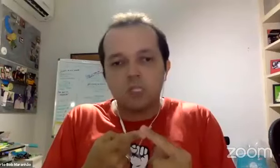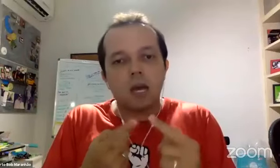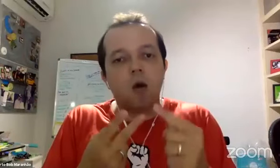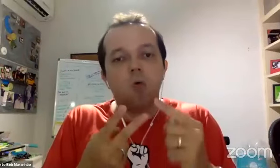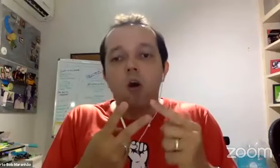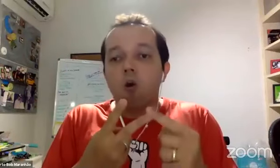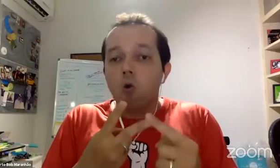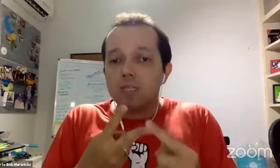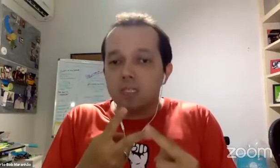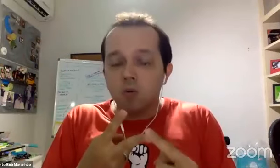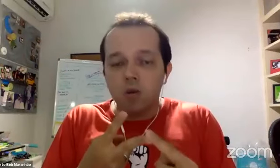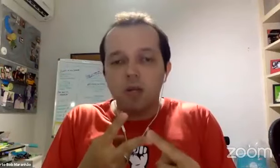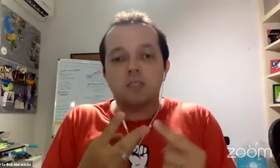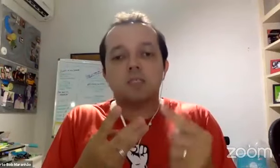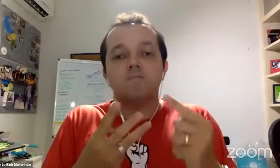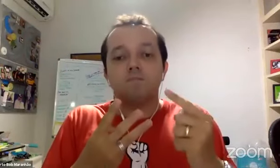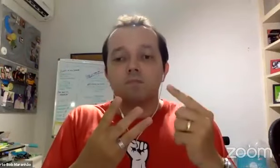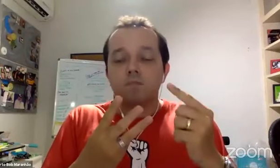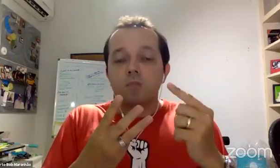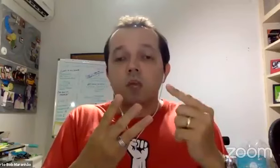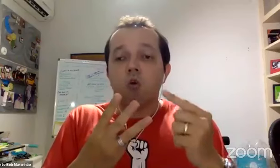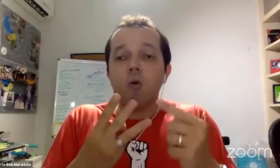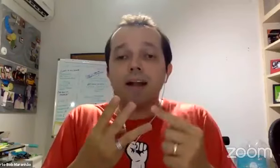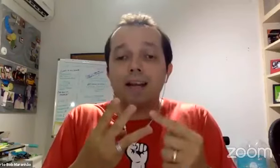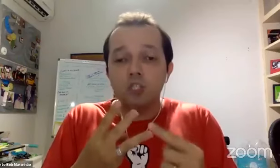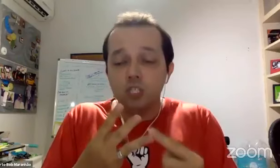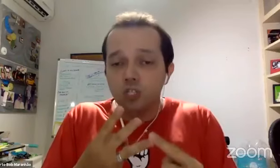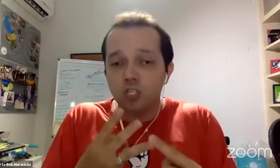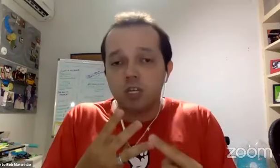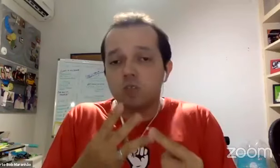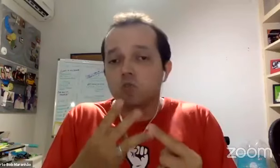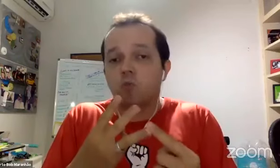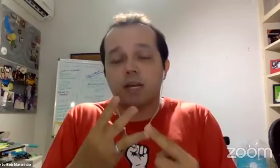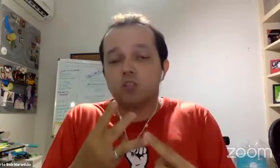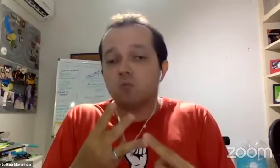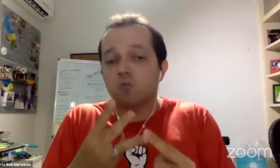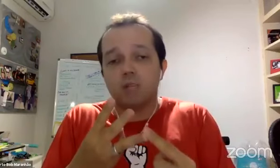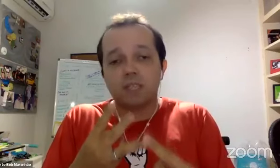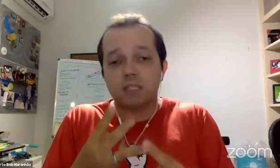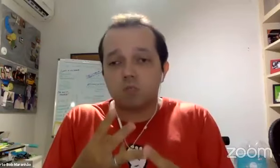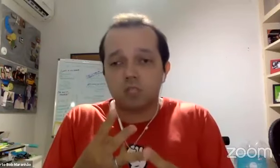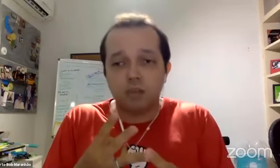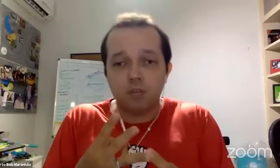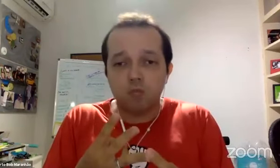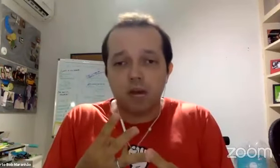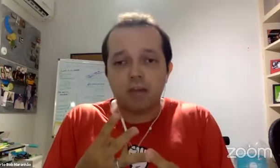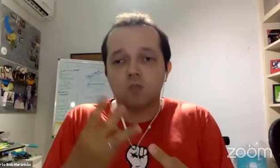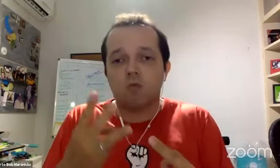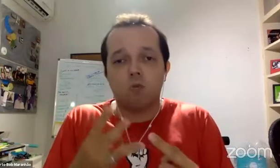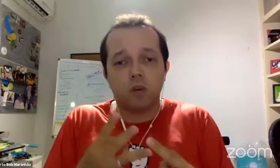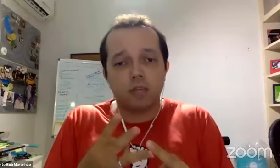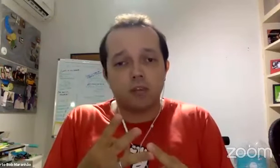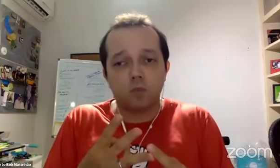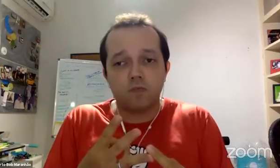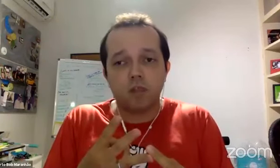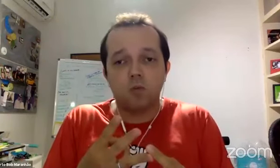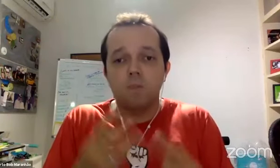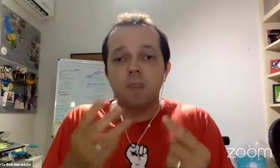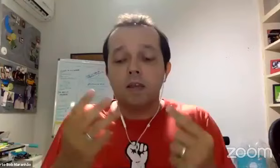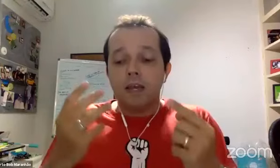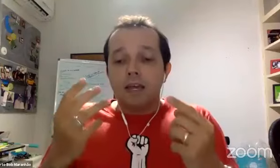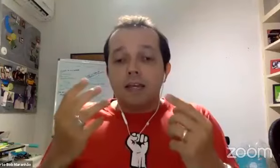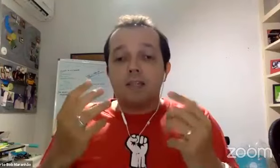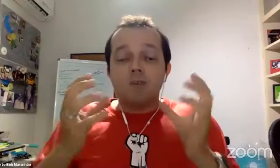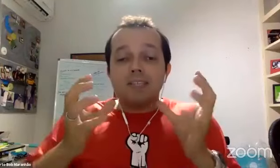assistência social, com a segurança, com a garantia de direitos, como a questão do acesso ao saneamento básico, como o Renato bem